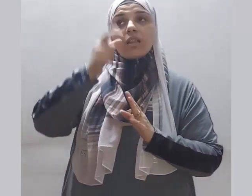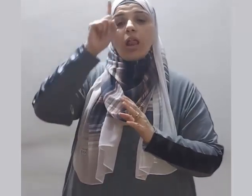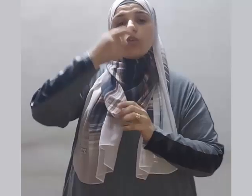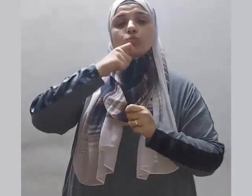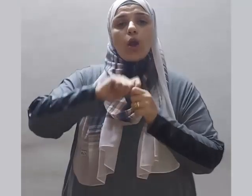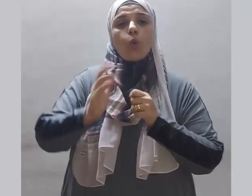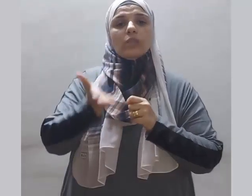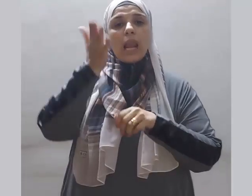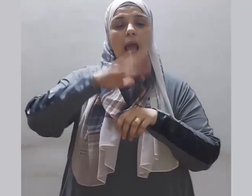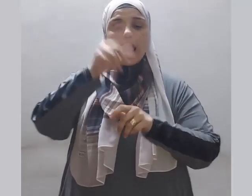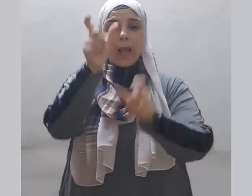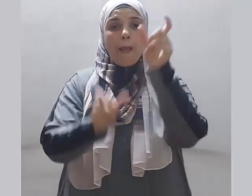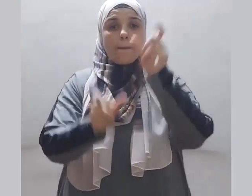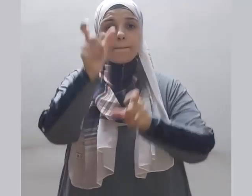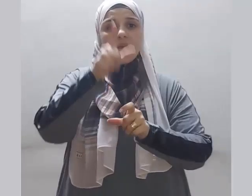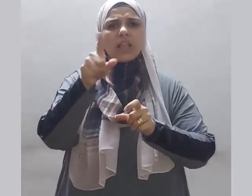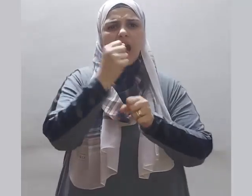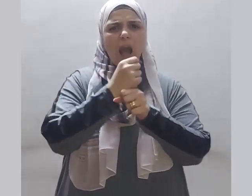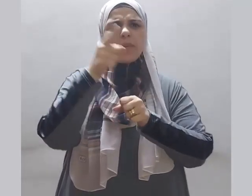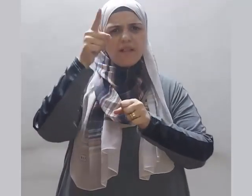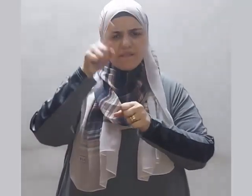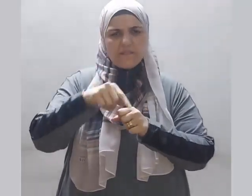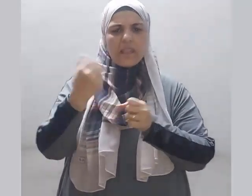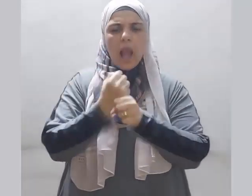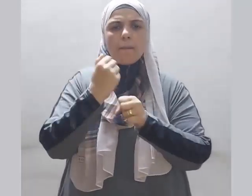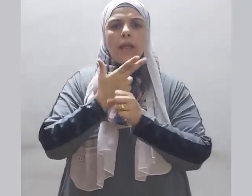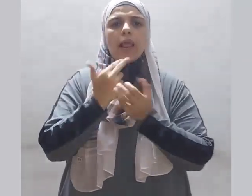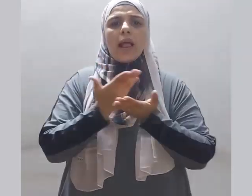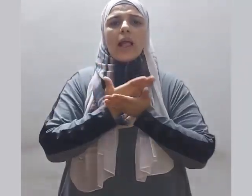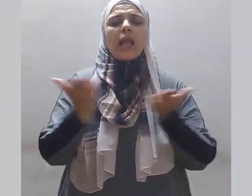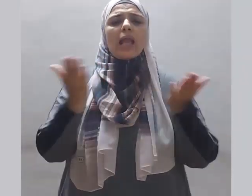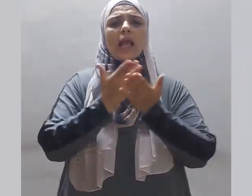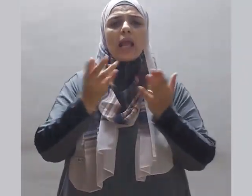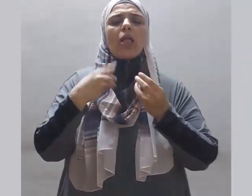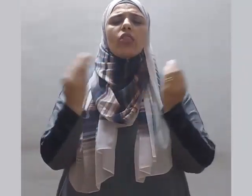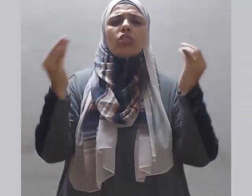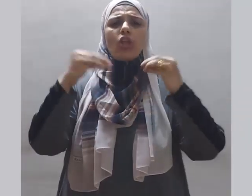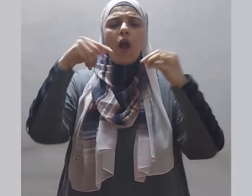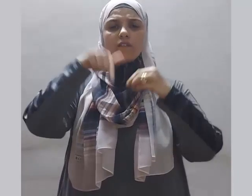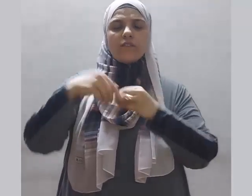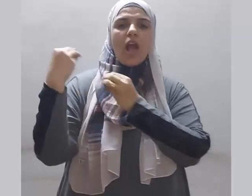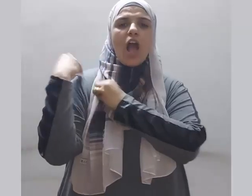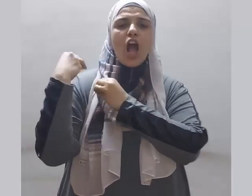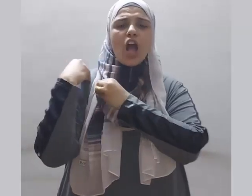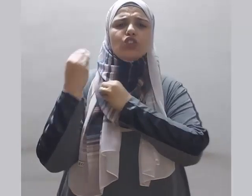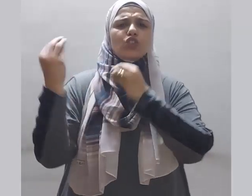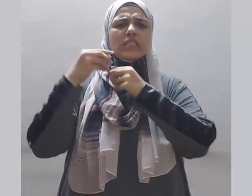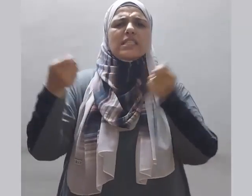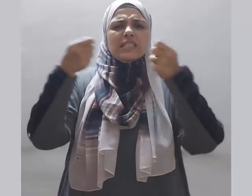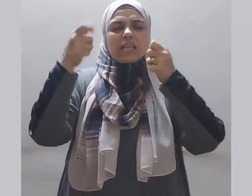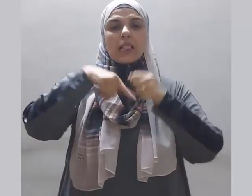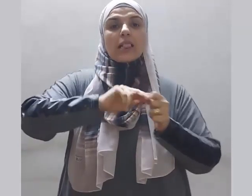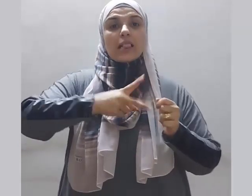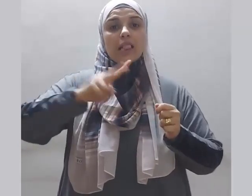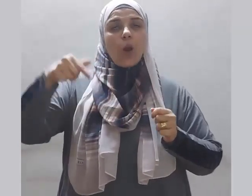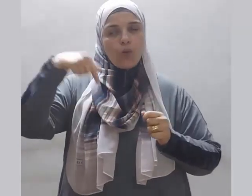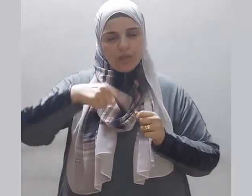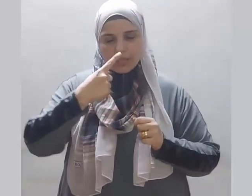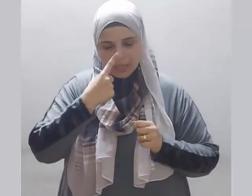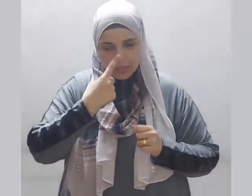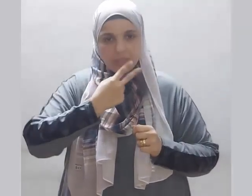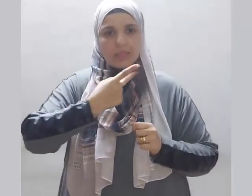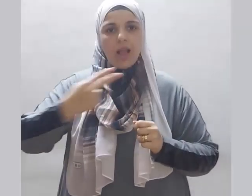على عباده ان جعل لهم مواسم للخيرات تضاعف فيها الحسنات وتتنوع فيها